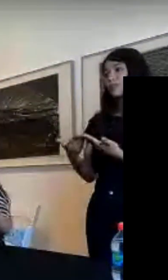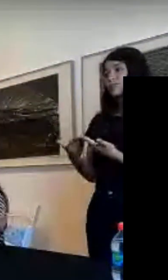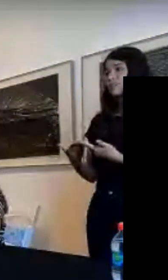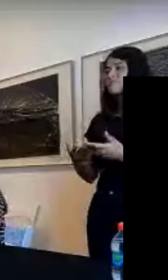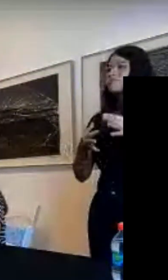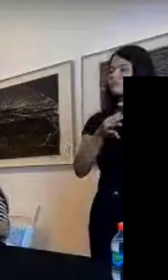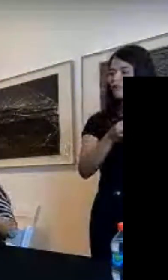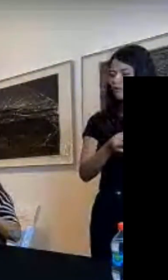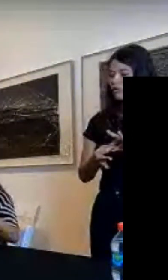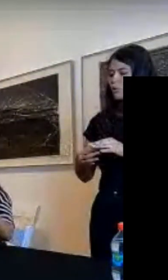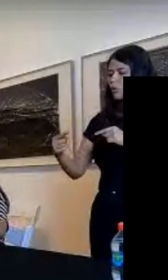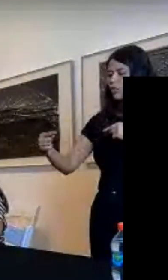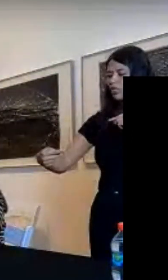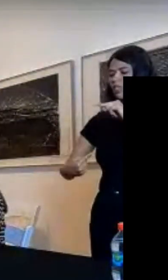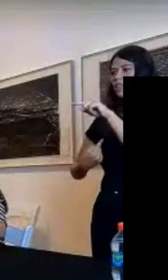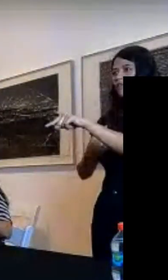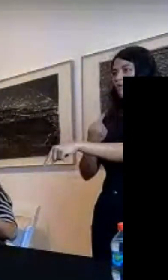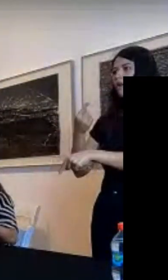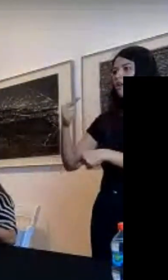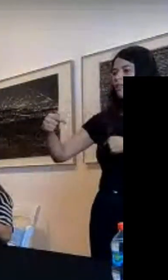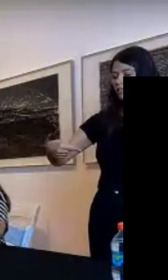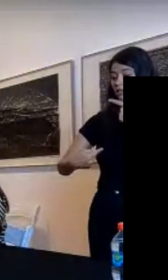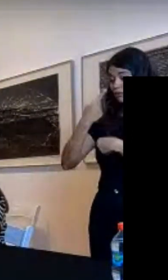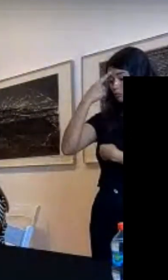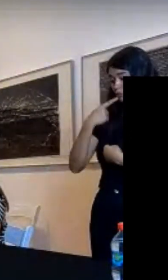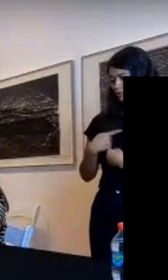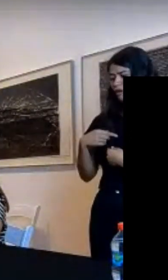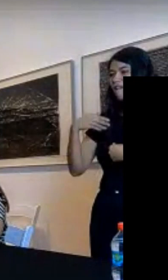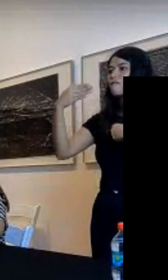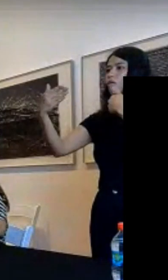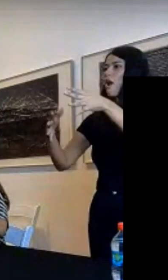espejo. El dentro y fuera del museo empezó a ser mucho más,